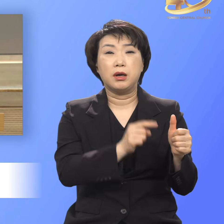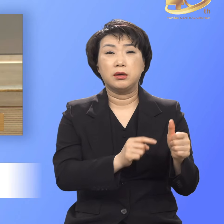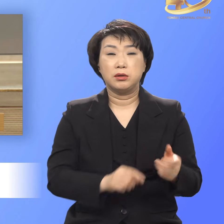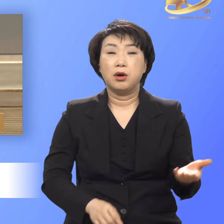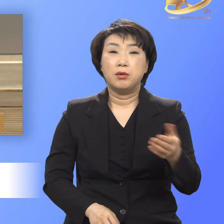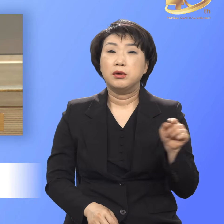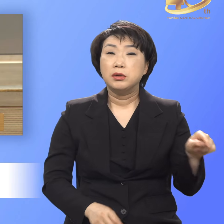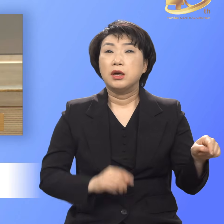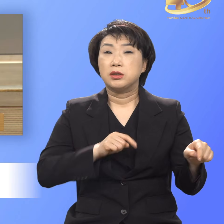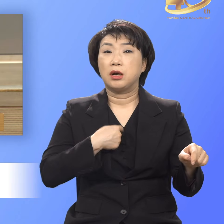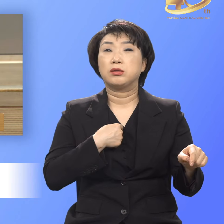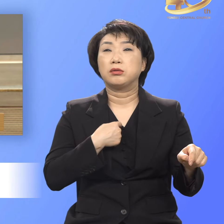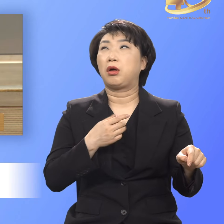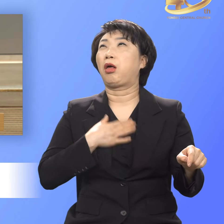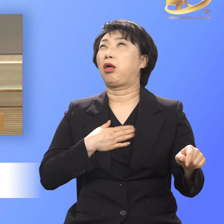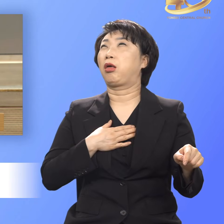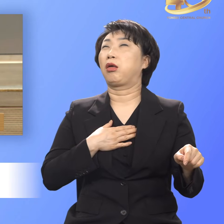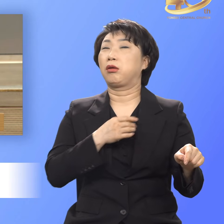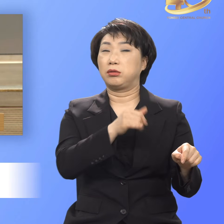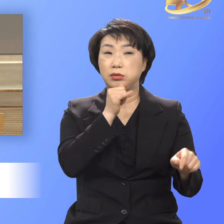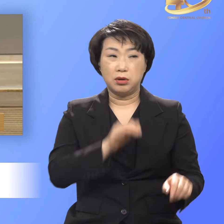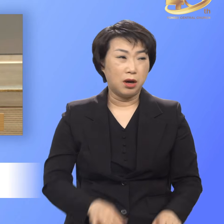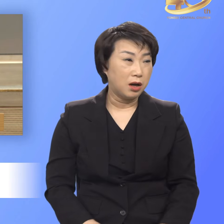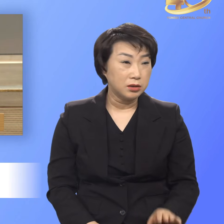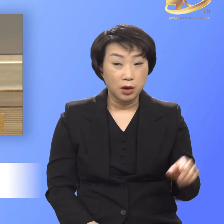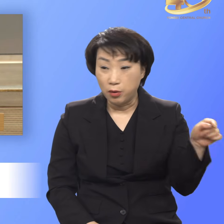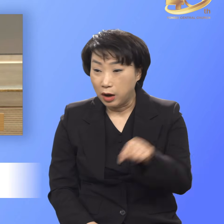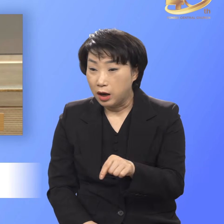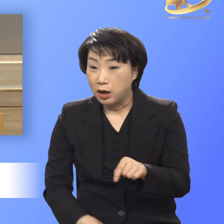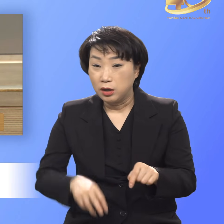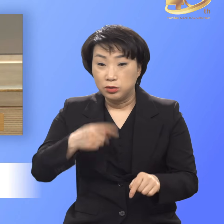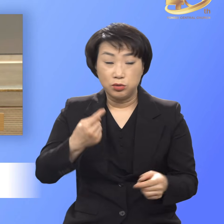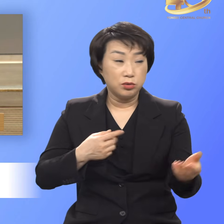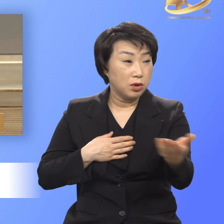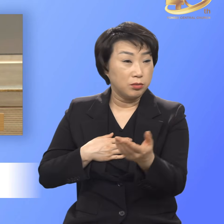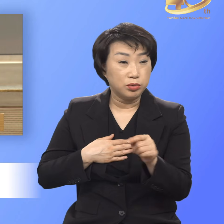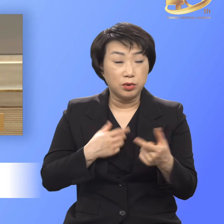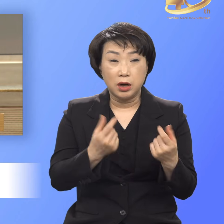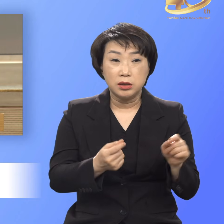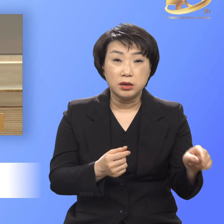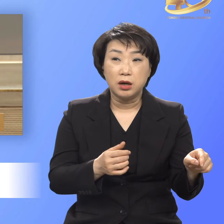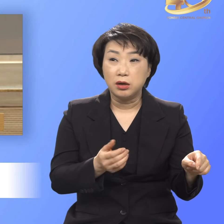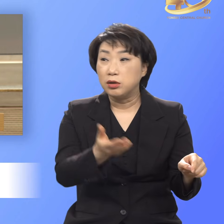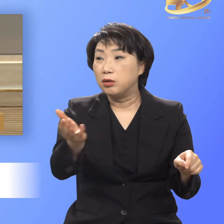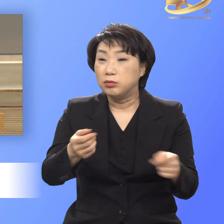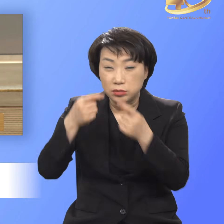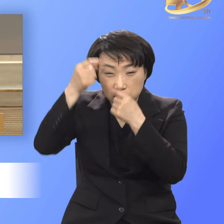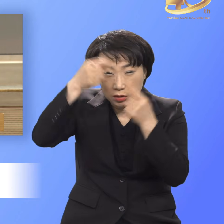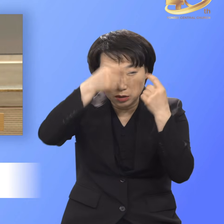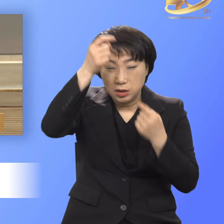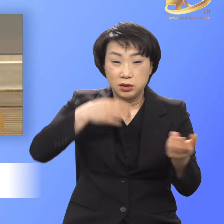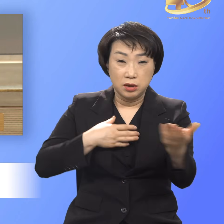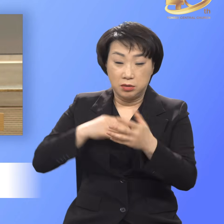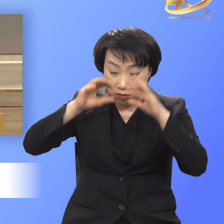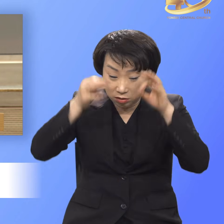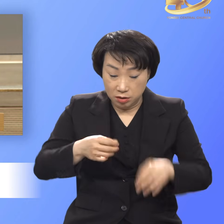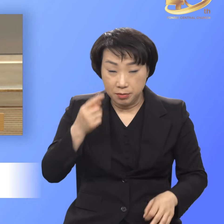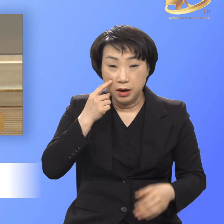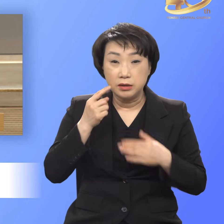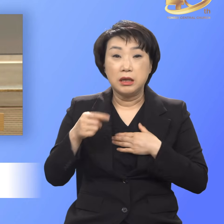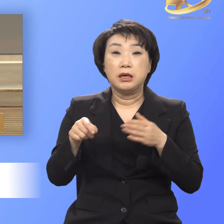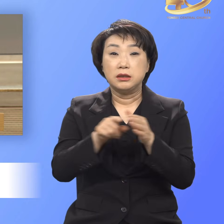근데 본인은 그런 줄 알아. 여기 와도 그런 사람이 있다면 여러분 눈을 부릅뜨고